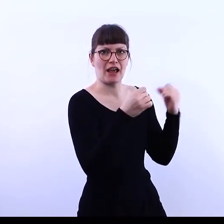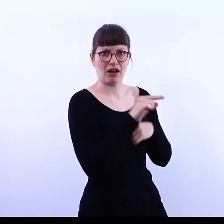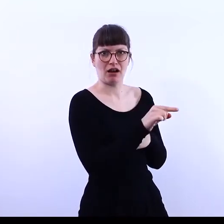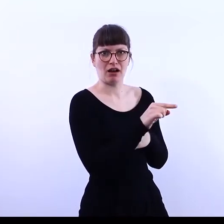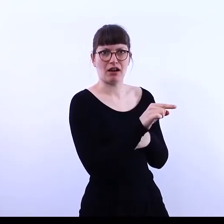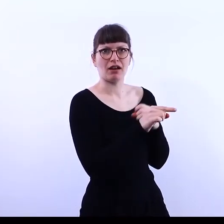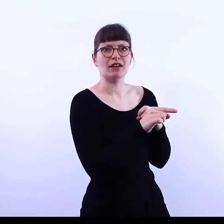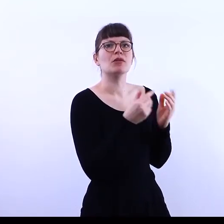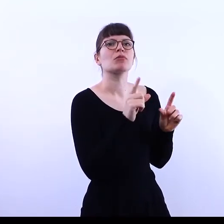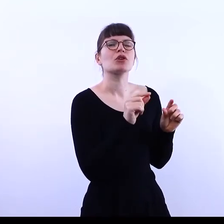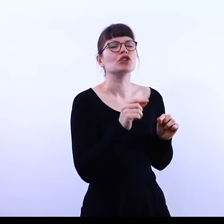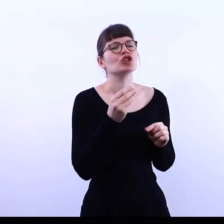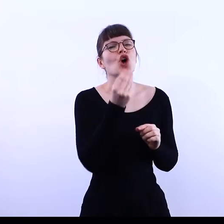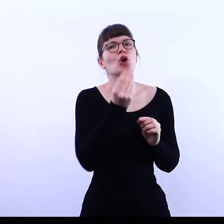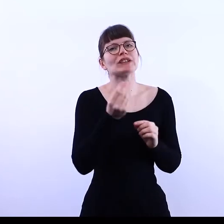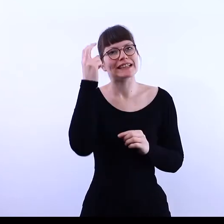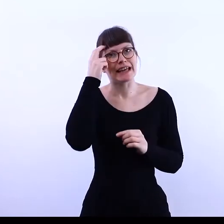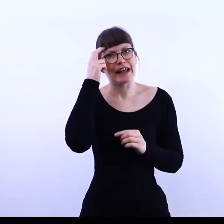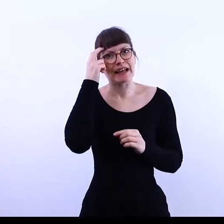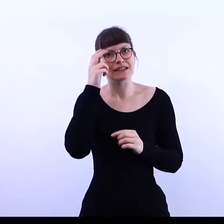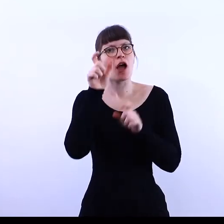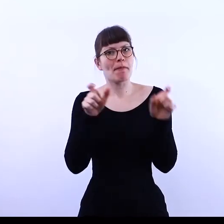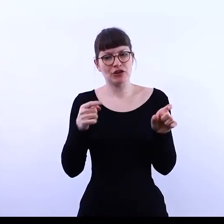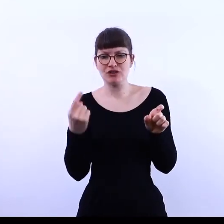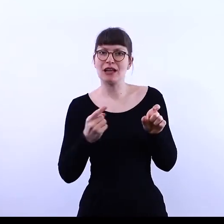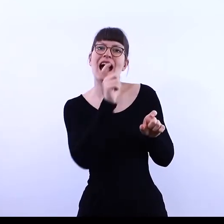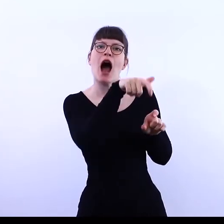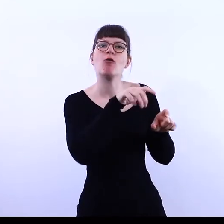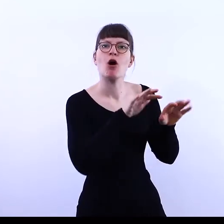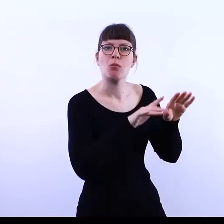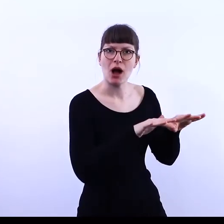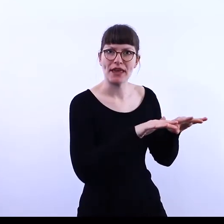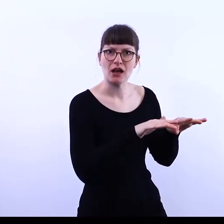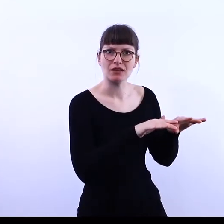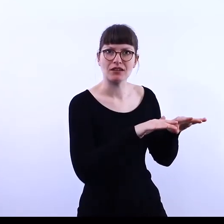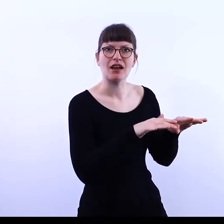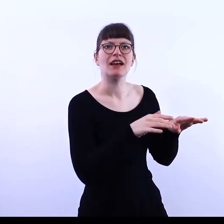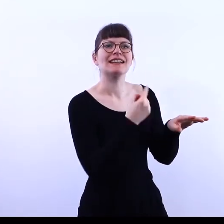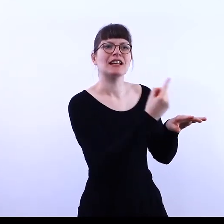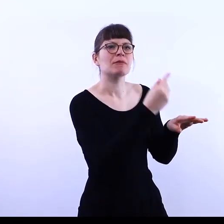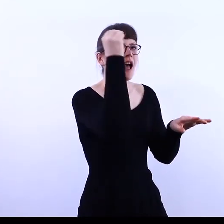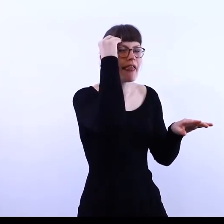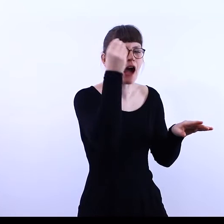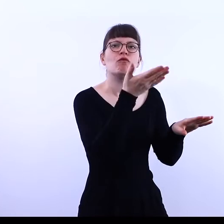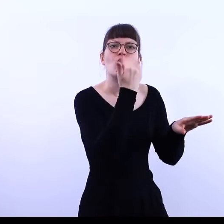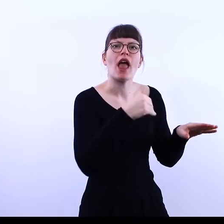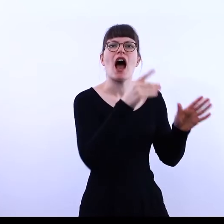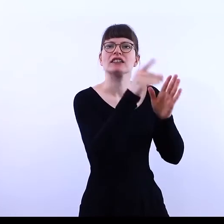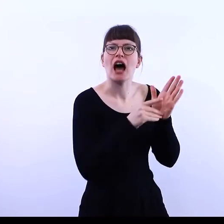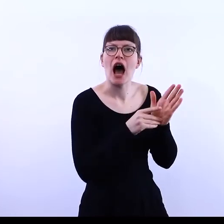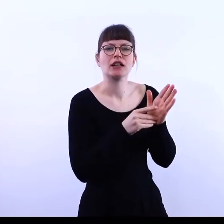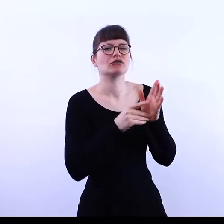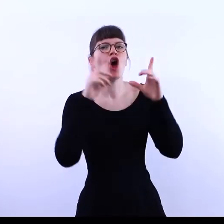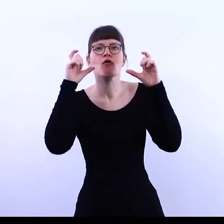diese künstliche Intelligenz, die ist von Menschen programmiert, die lernt aus Daten, aus Fotos, Videos, Texten,